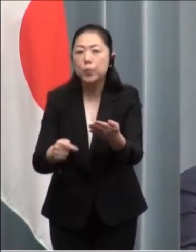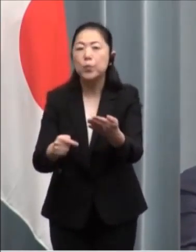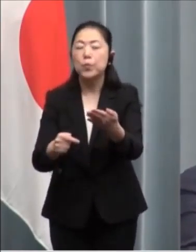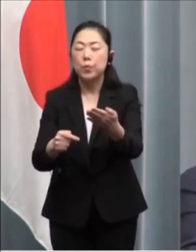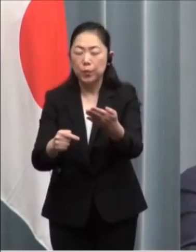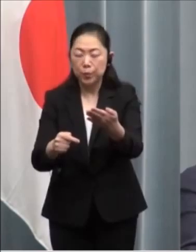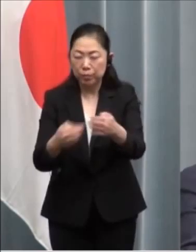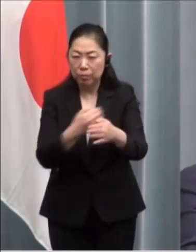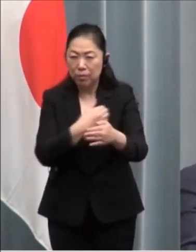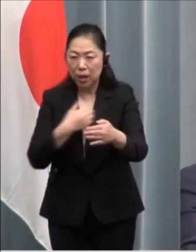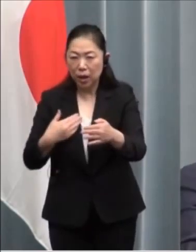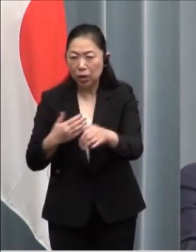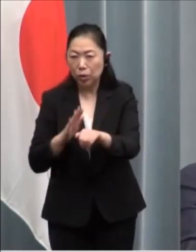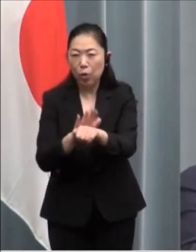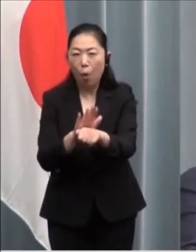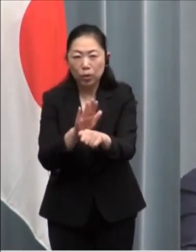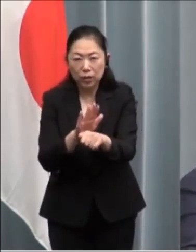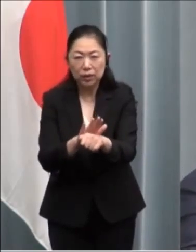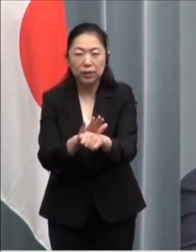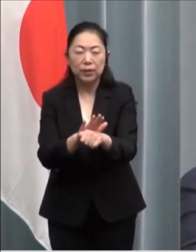することができるようにですね、